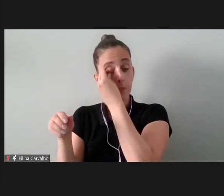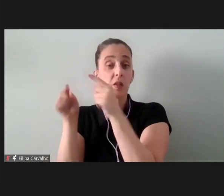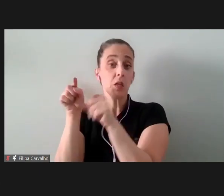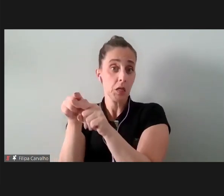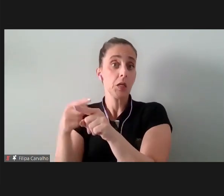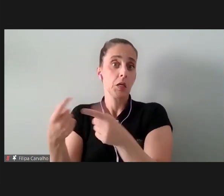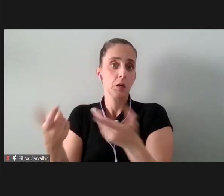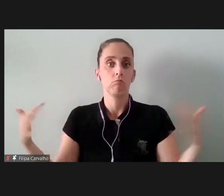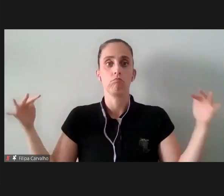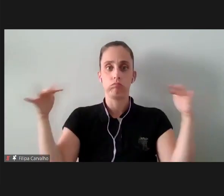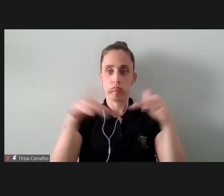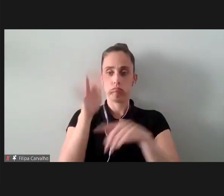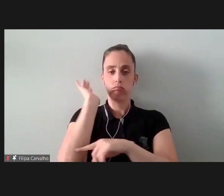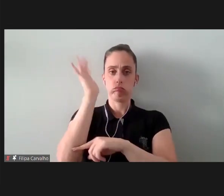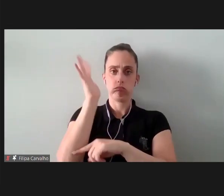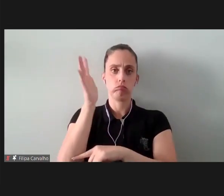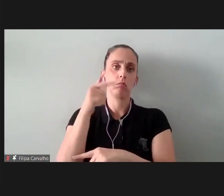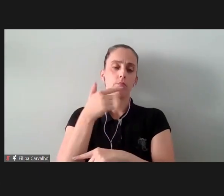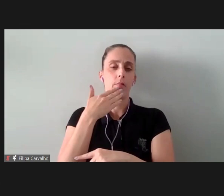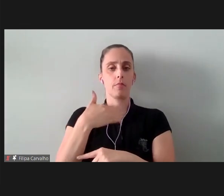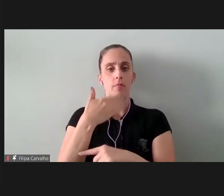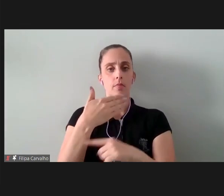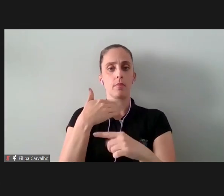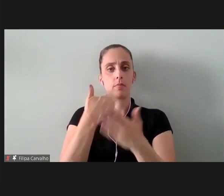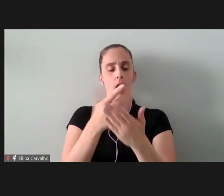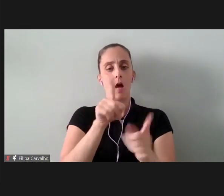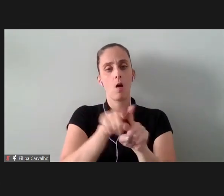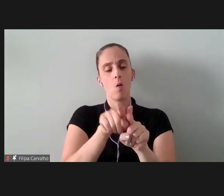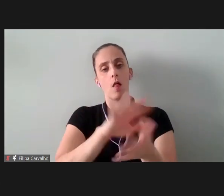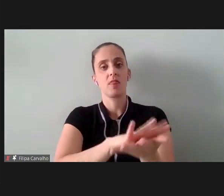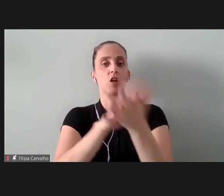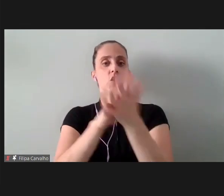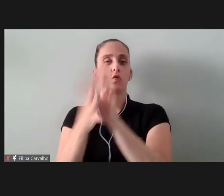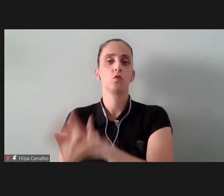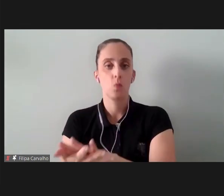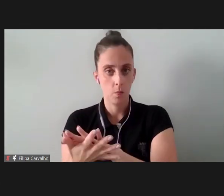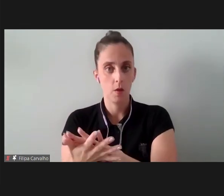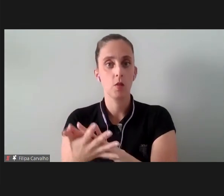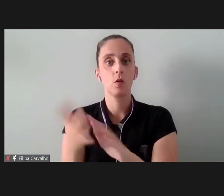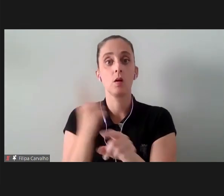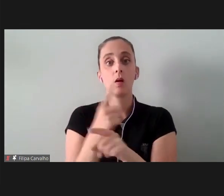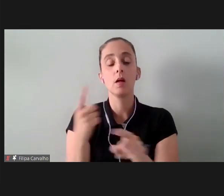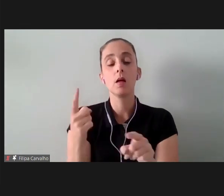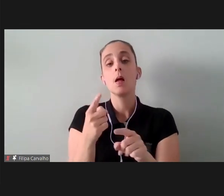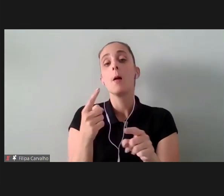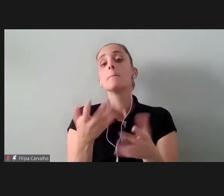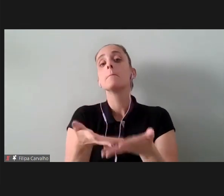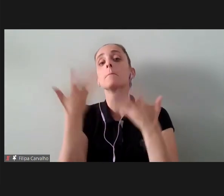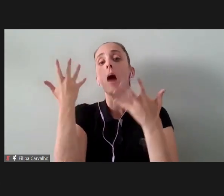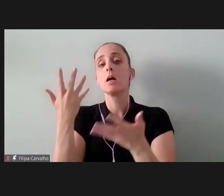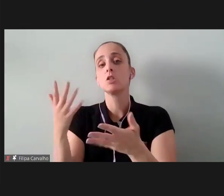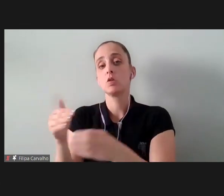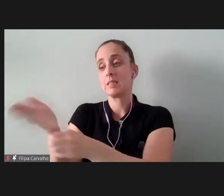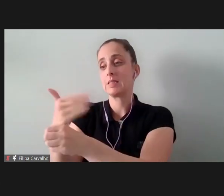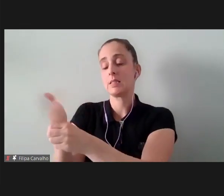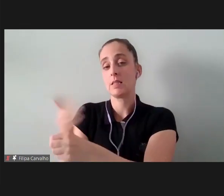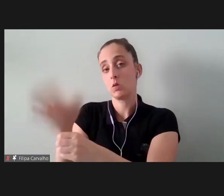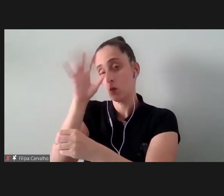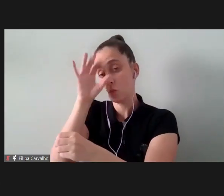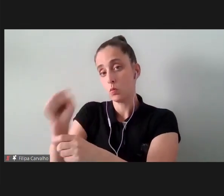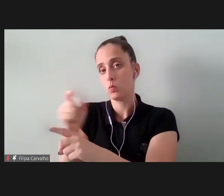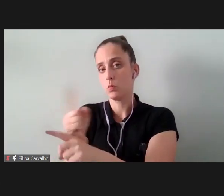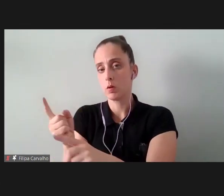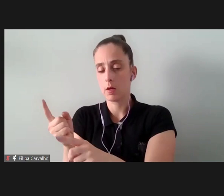bastante transformador, inclusive, acho que eu posso dizer isso, especialmente para os servidores públicos que estão começando, né, a se aproximar dessa